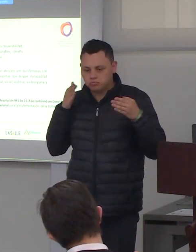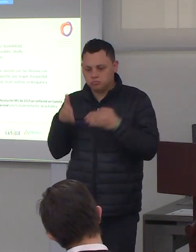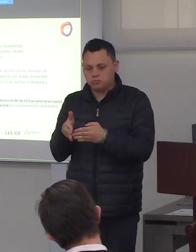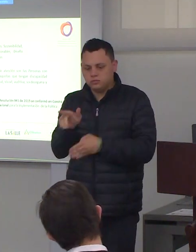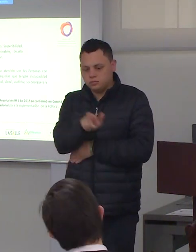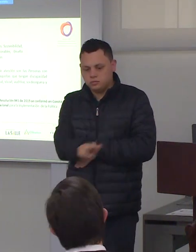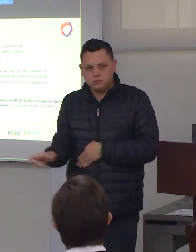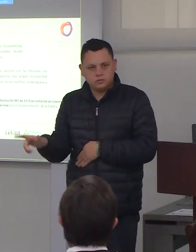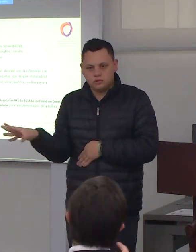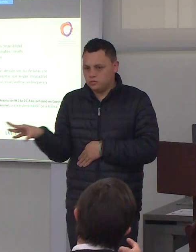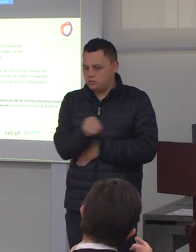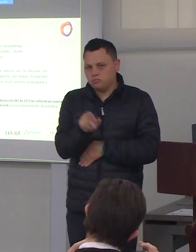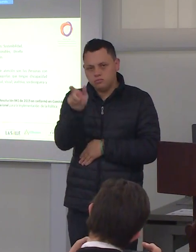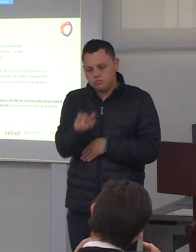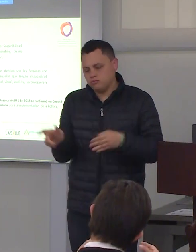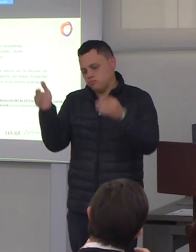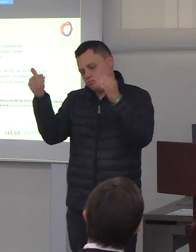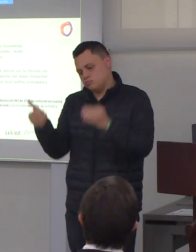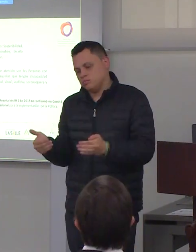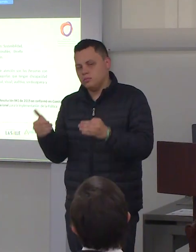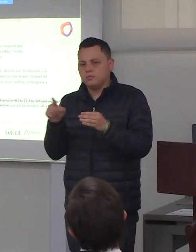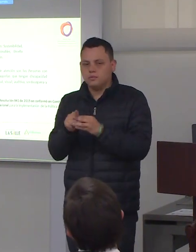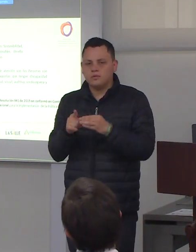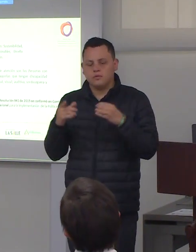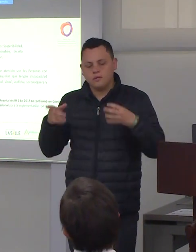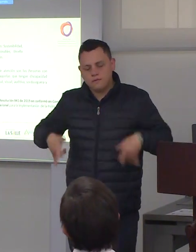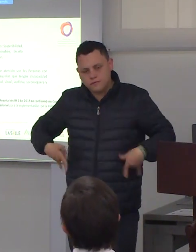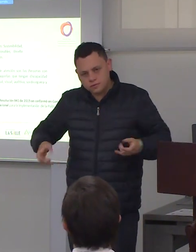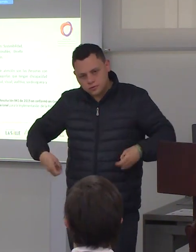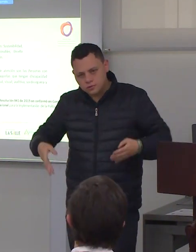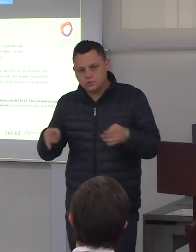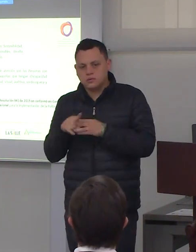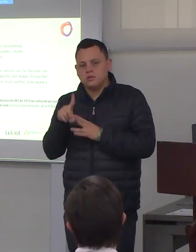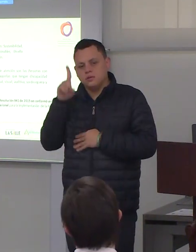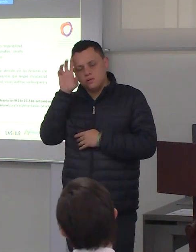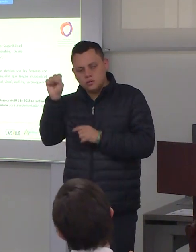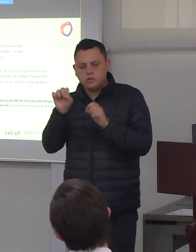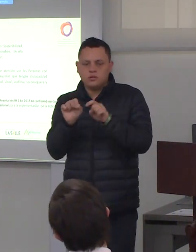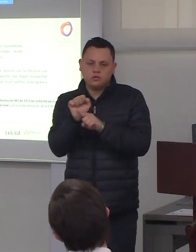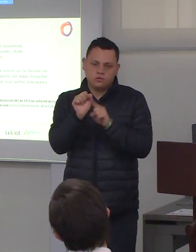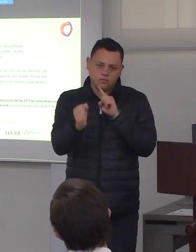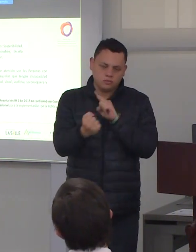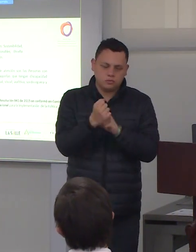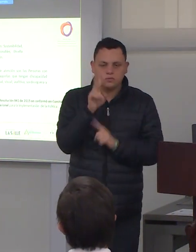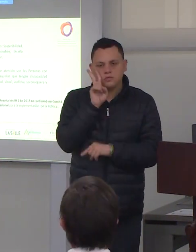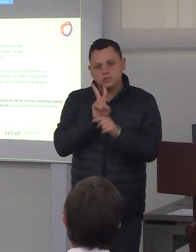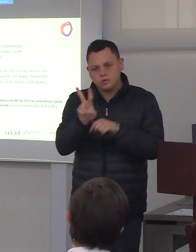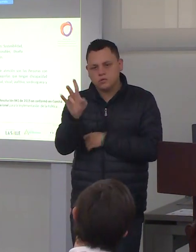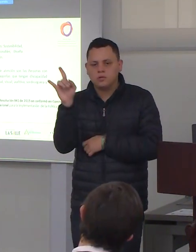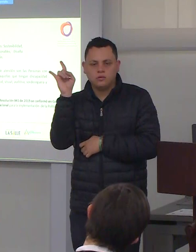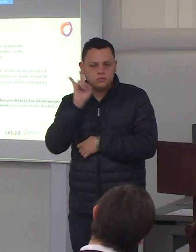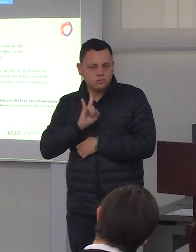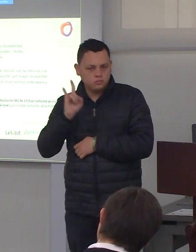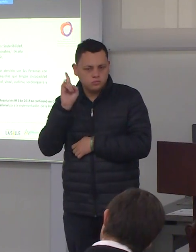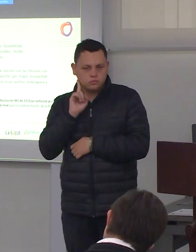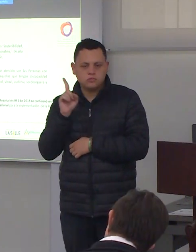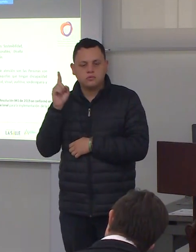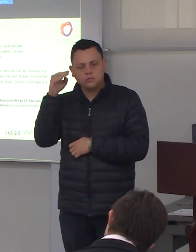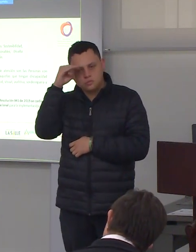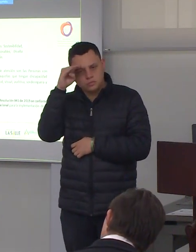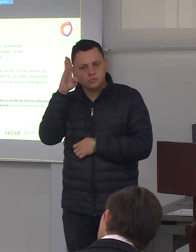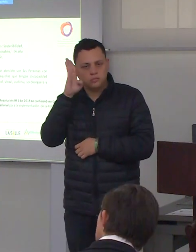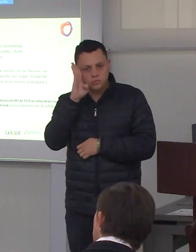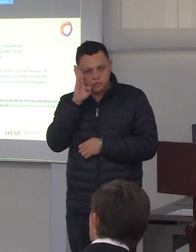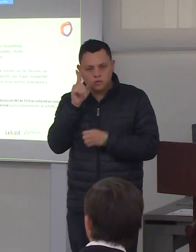son todas las personas con discapacidad física, psicosocial, intelectual, visual, auditiva, sordoceguera y